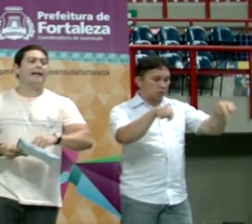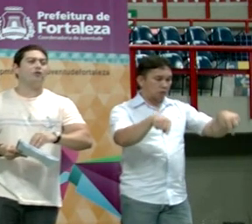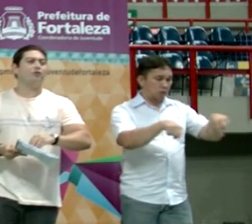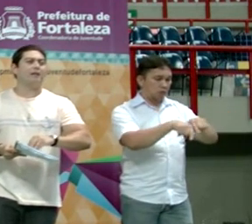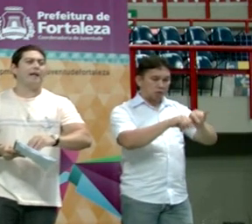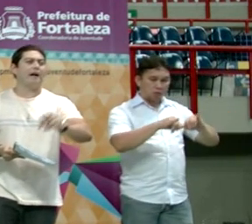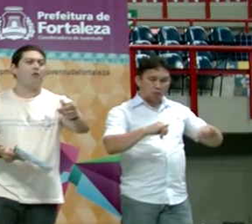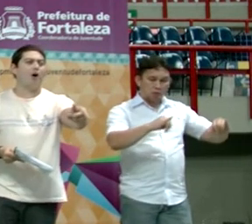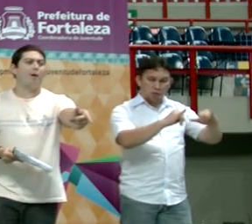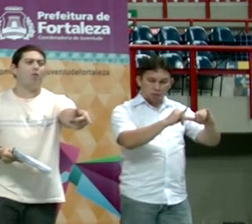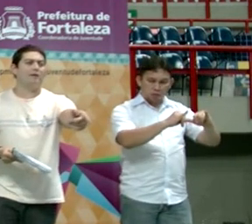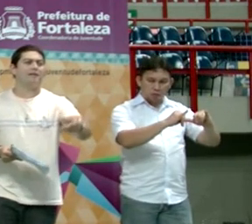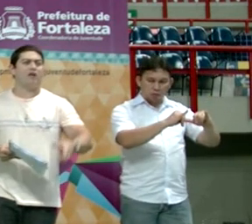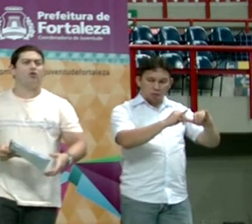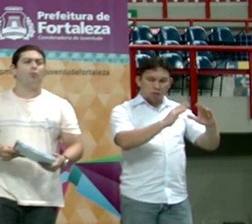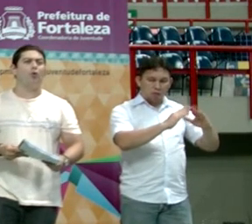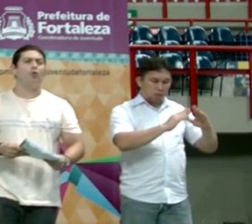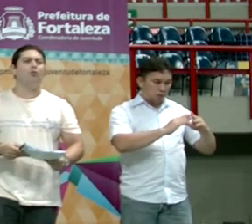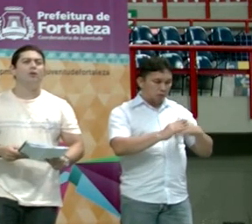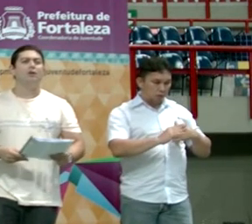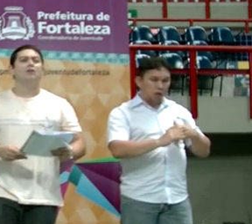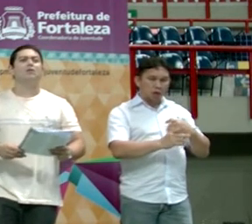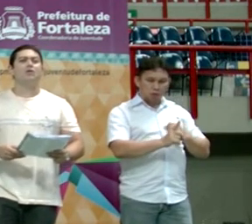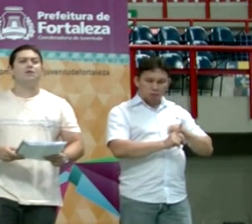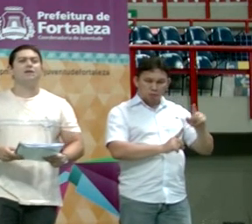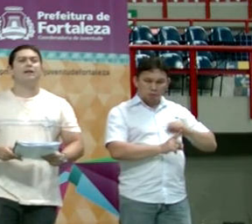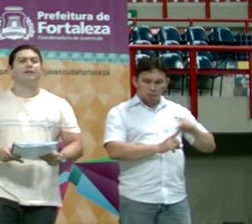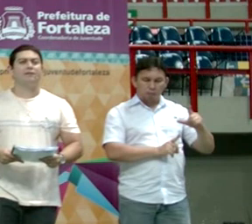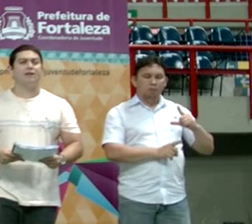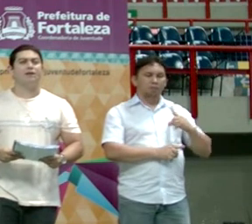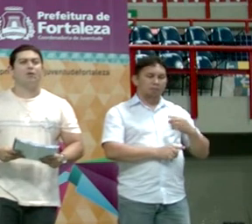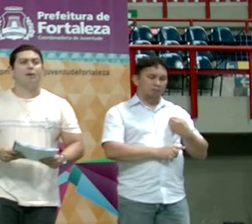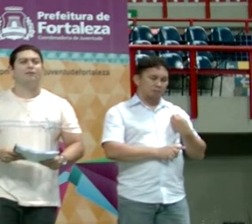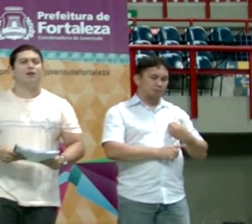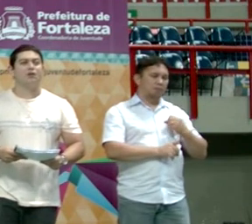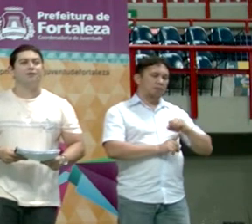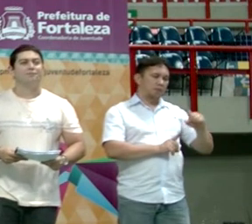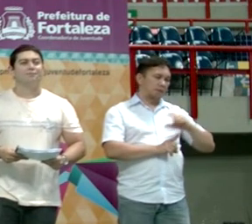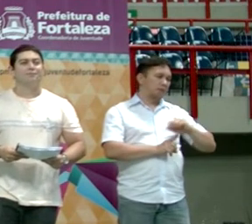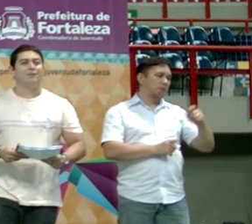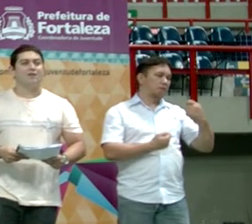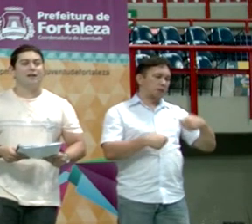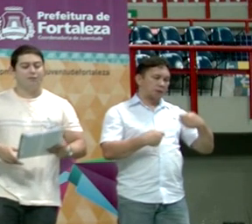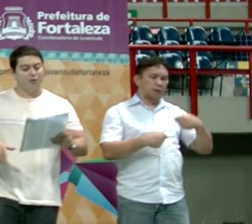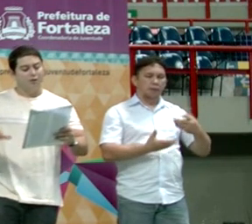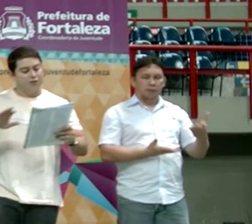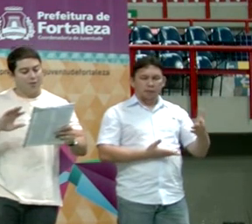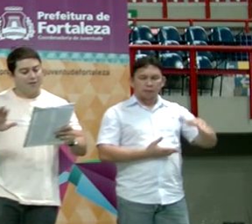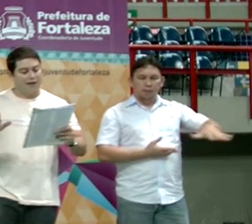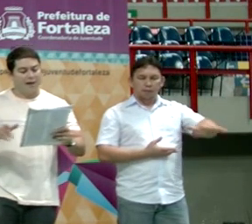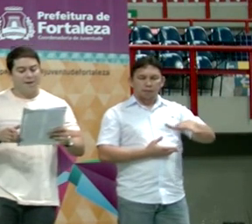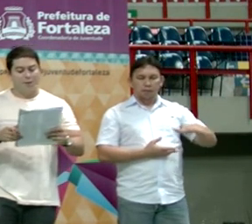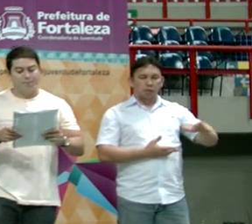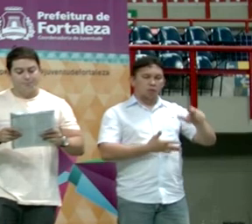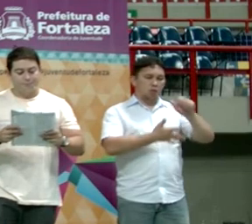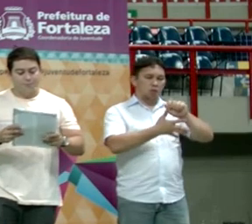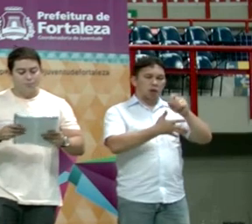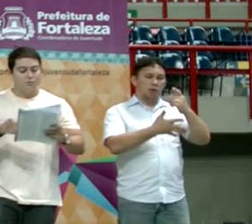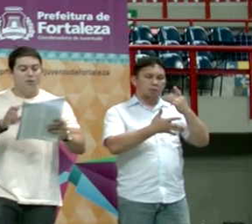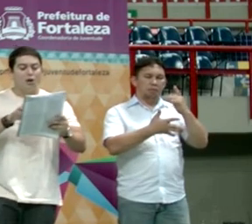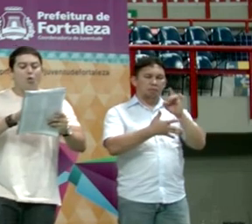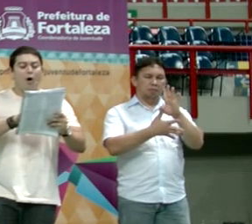O cara que é dono da terra cobra alguma taxa do burgo? Com certeza cobra taxa. Tá certo? Então item A,